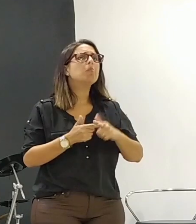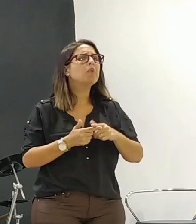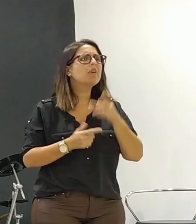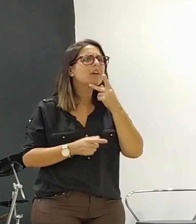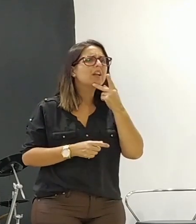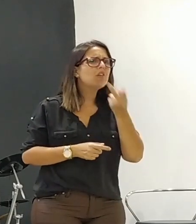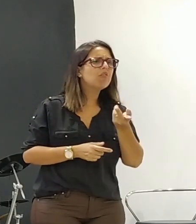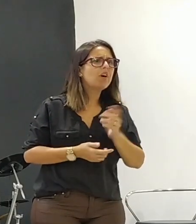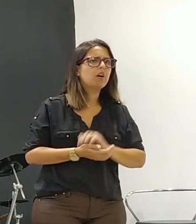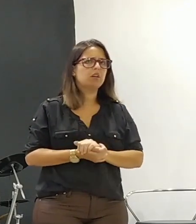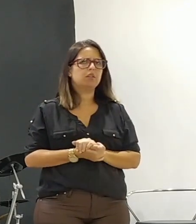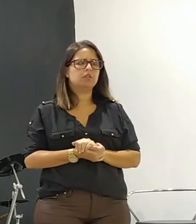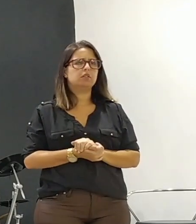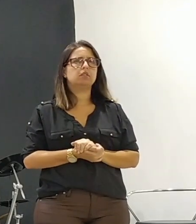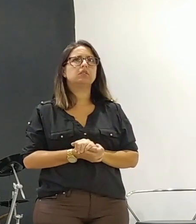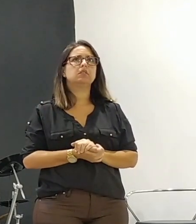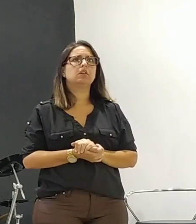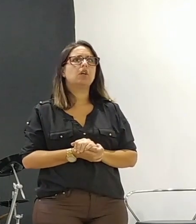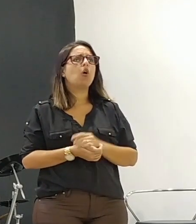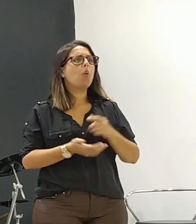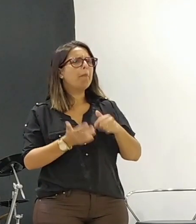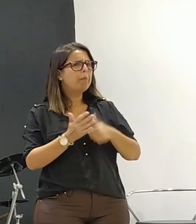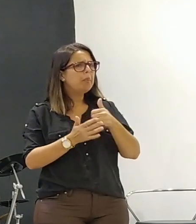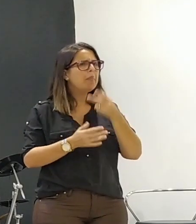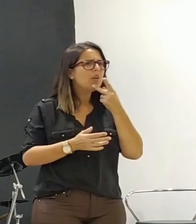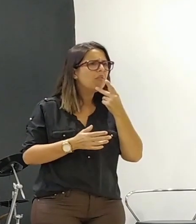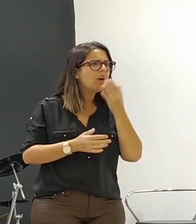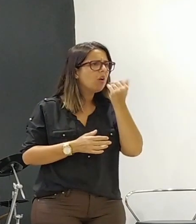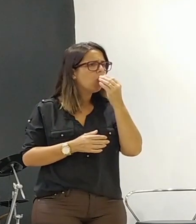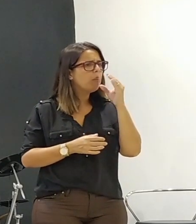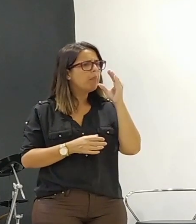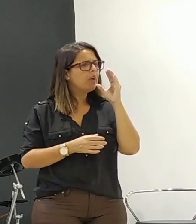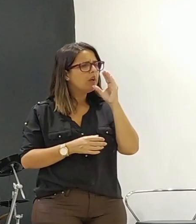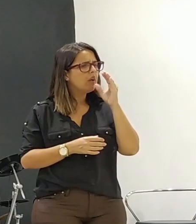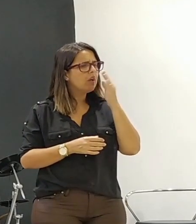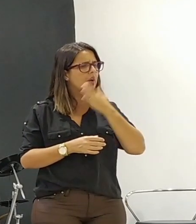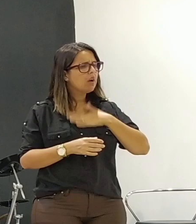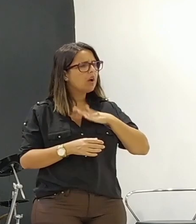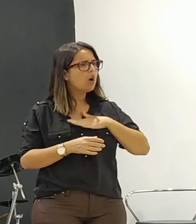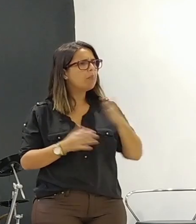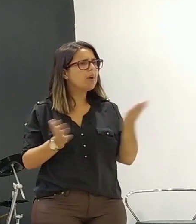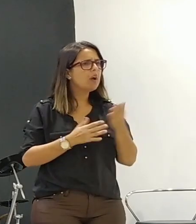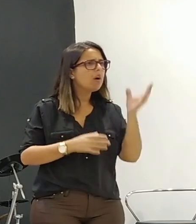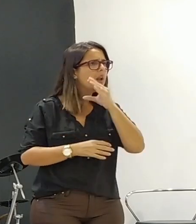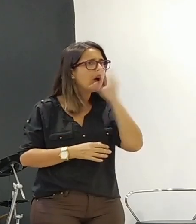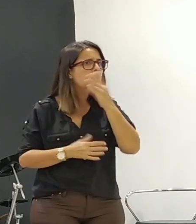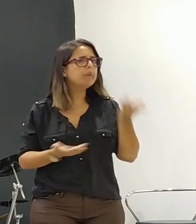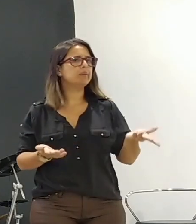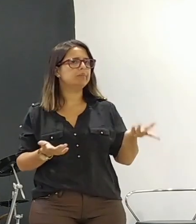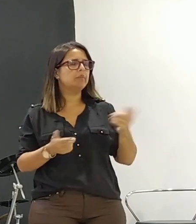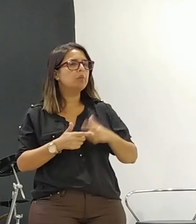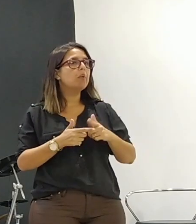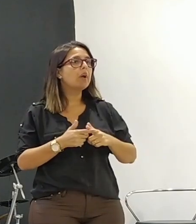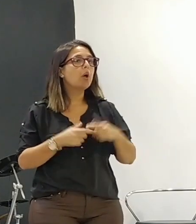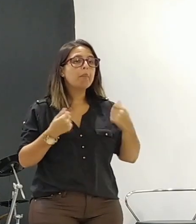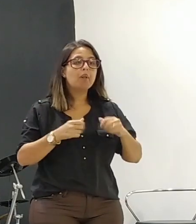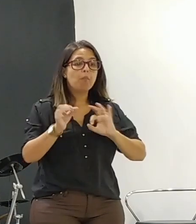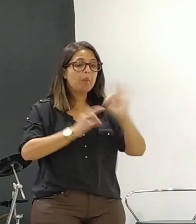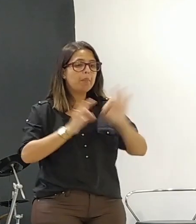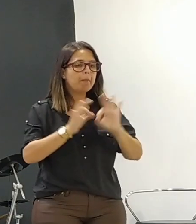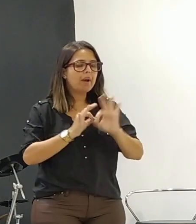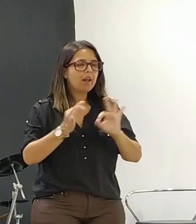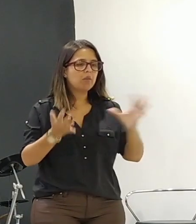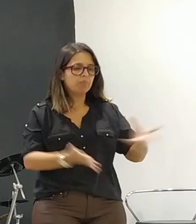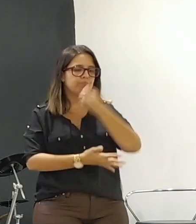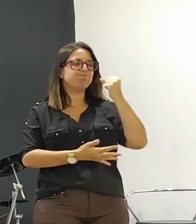diz aqui que lá ele fala para comer devagar, mas aqui ele fala para comer de pressa, irmão, porque a gente tem que estar preparado para ir embora